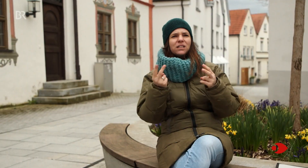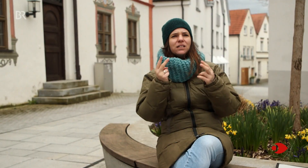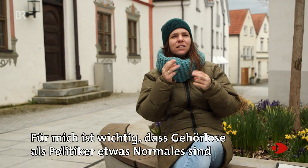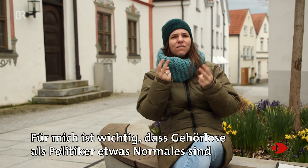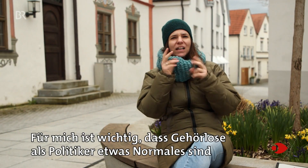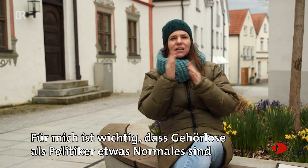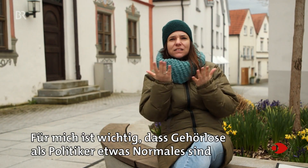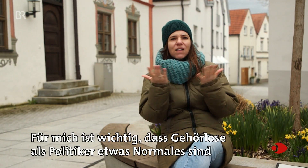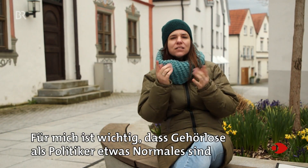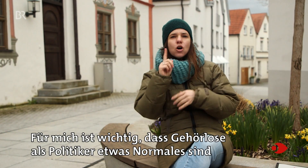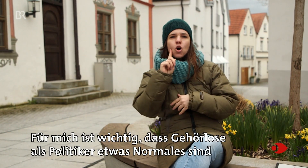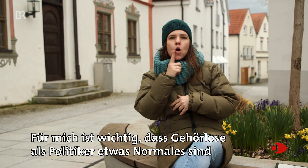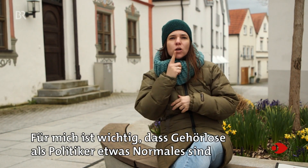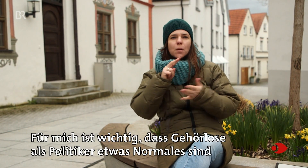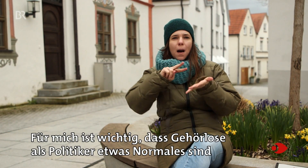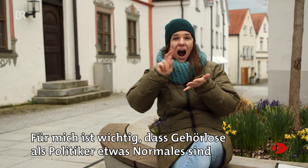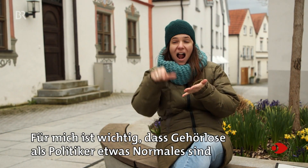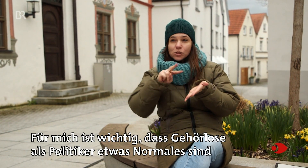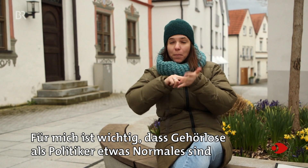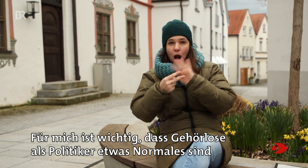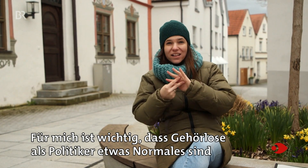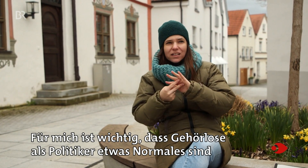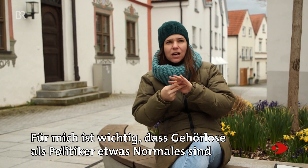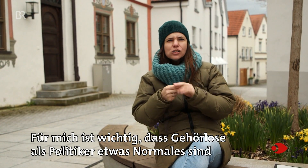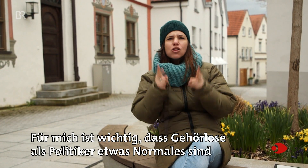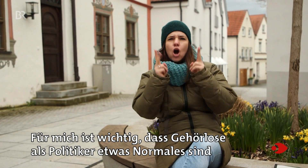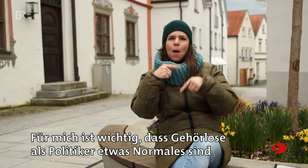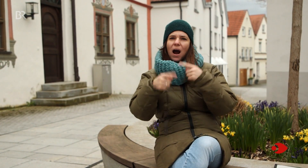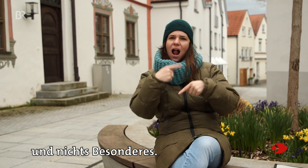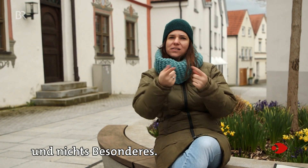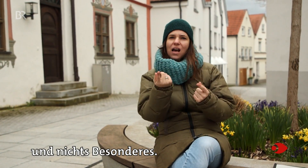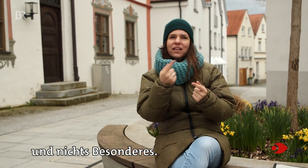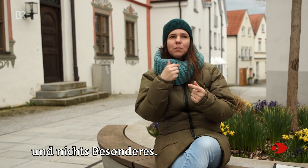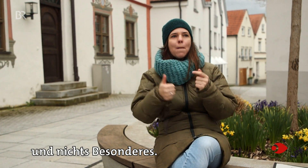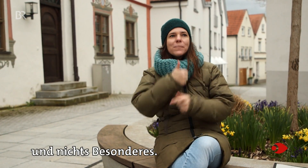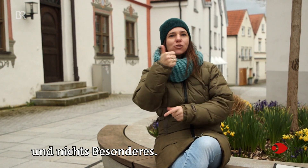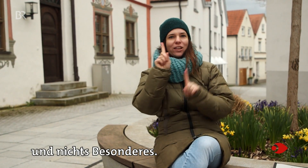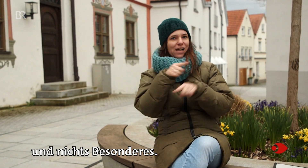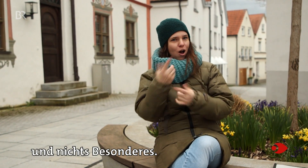Für mich ist wichtig, dass Gehörlose als Politiker etwas Normales sind und nichts Besonderes.